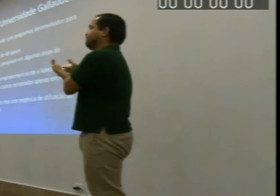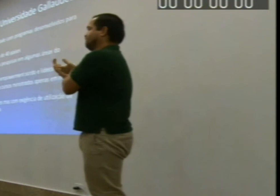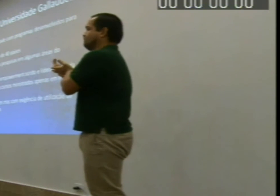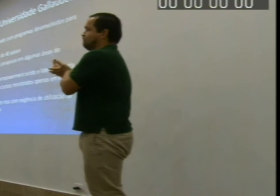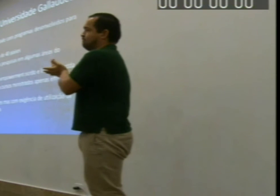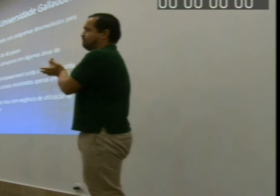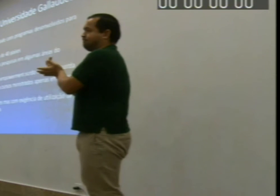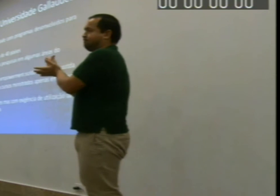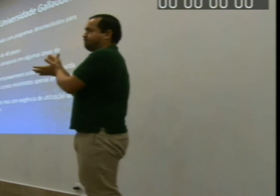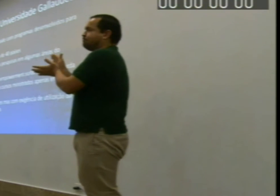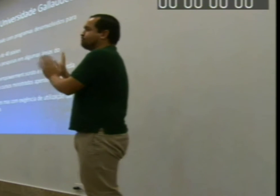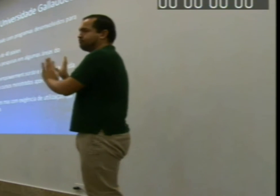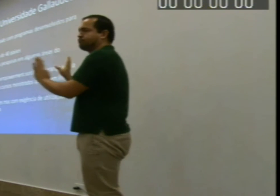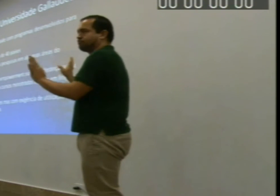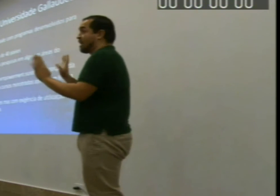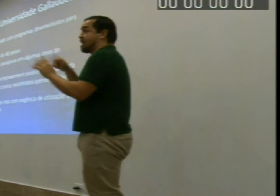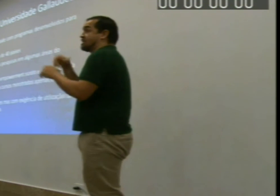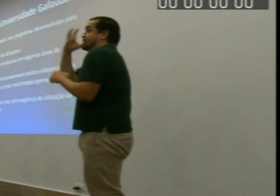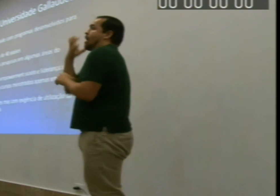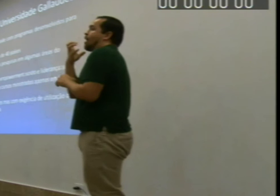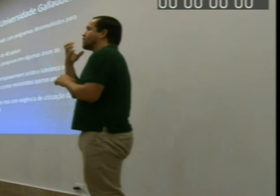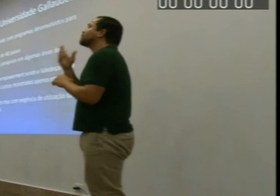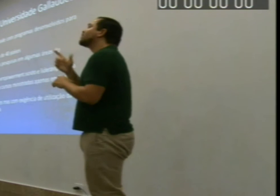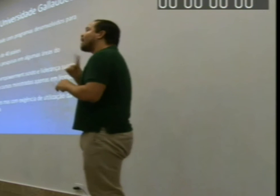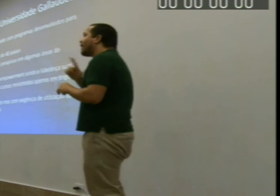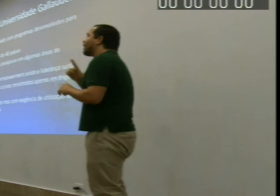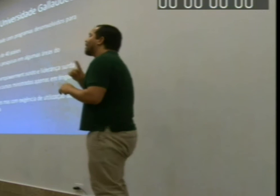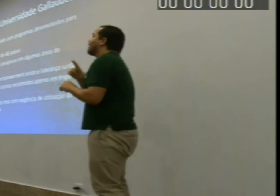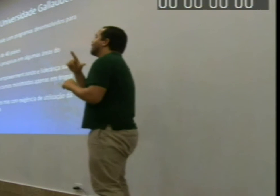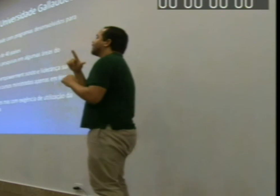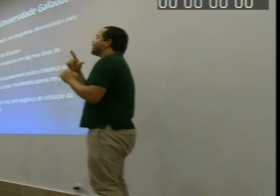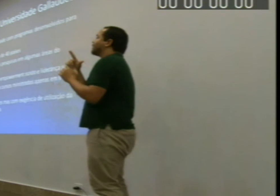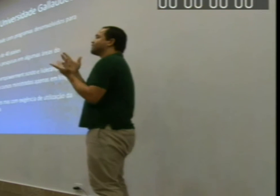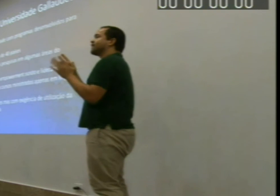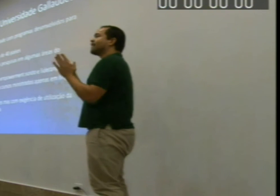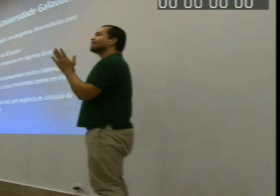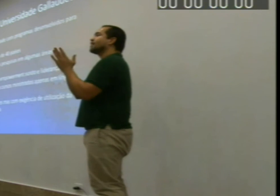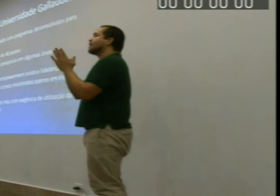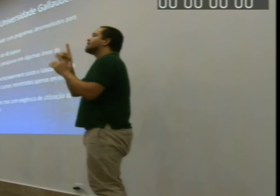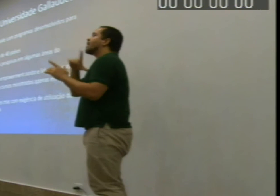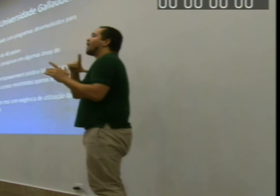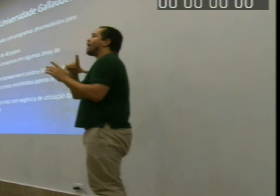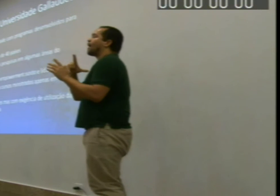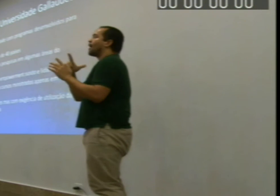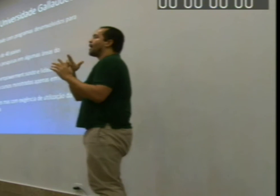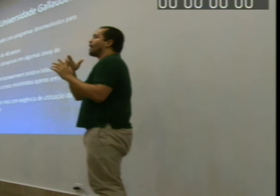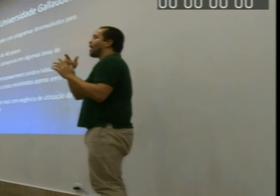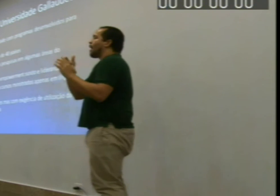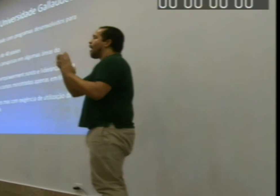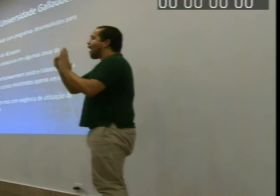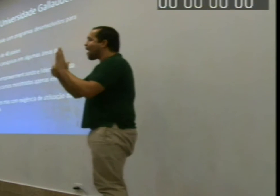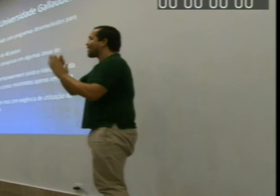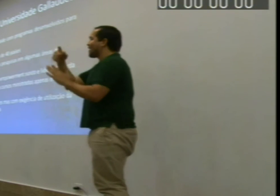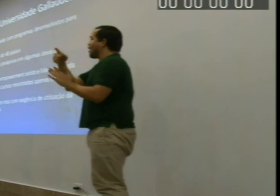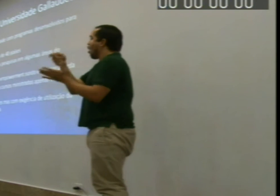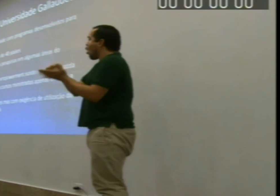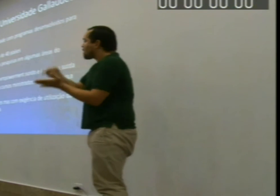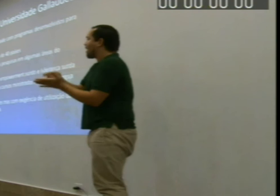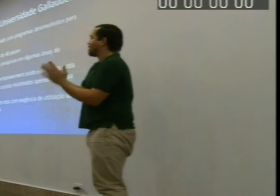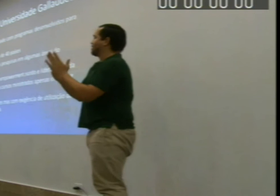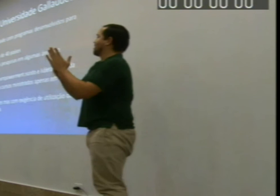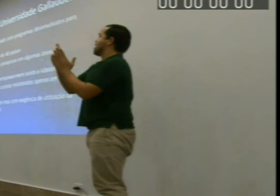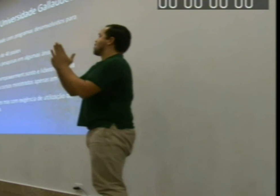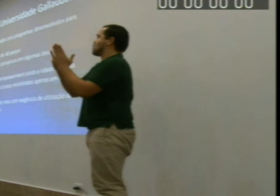conversa tá expulso é fora então assim é muito sério isso lá dentro é uma regra que é é uma